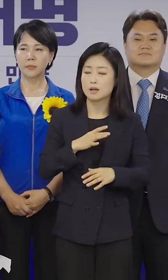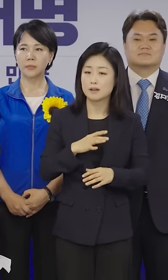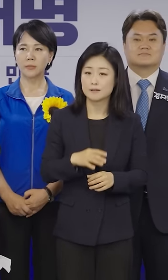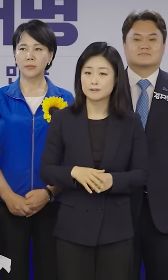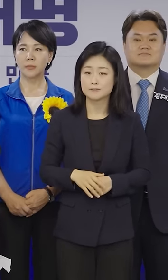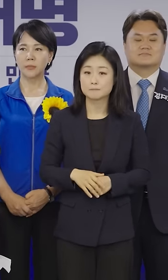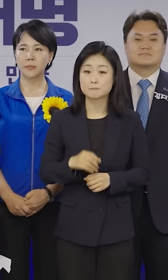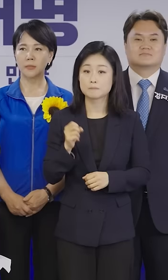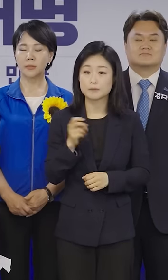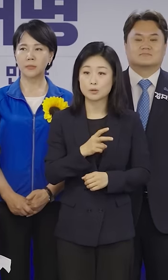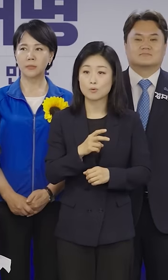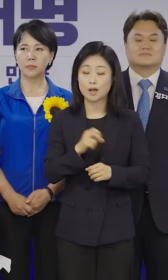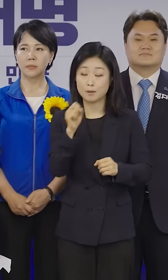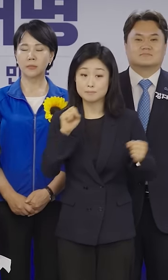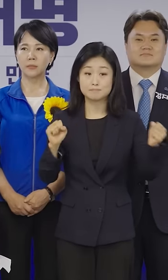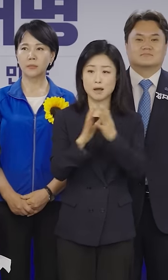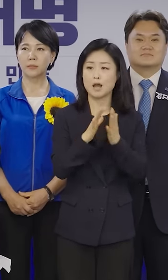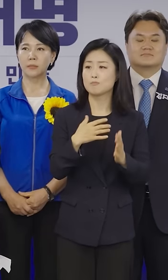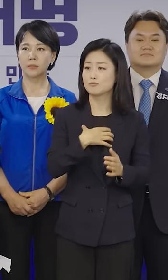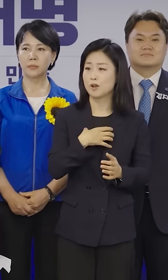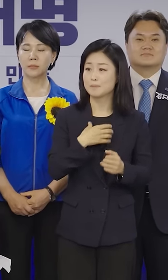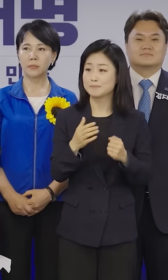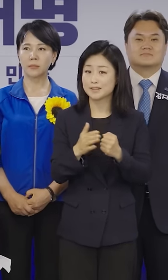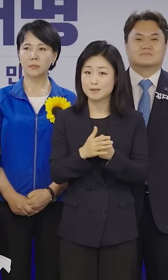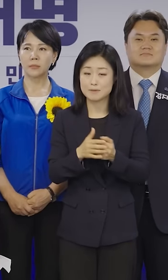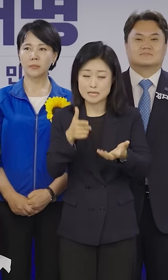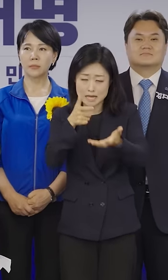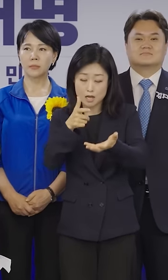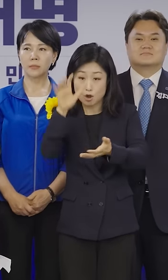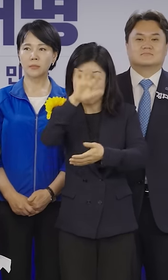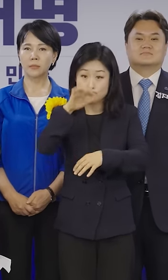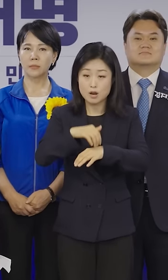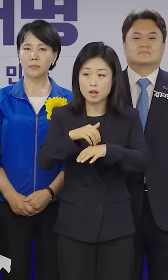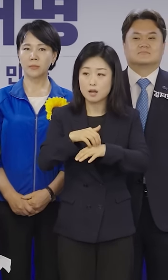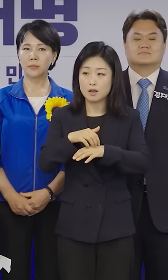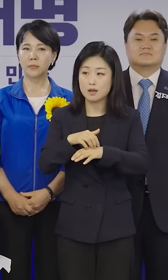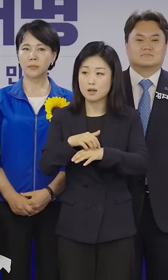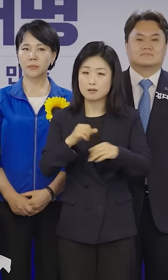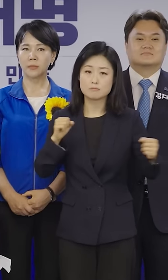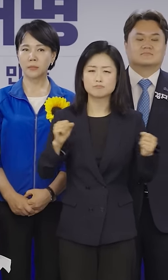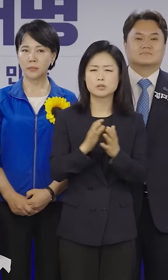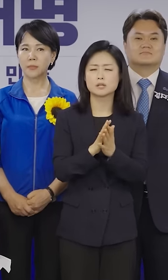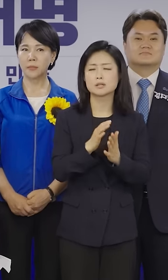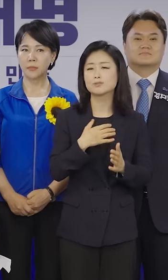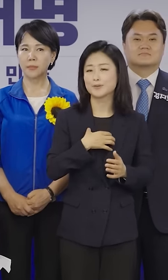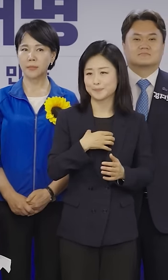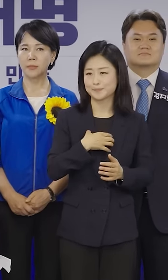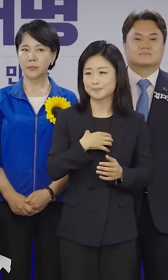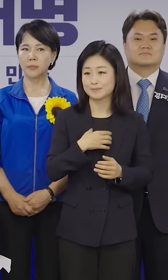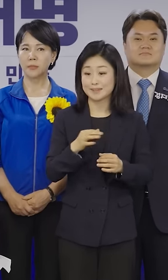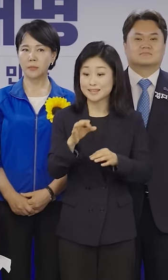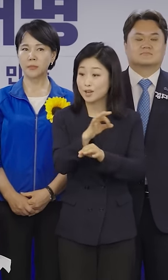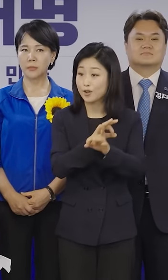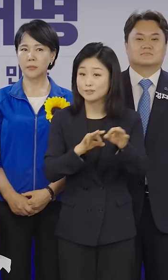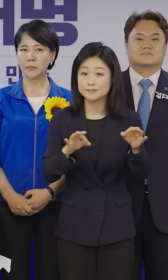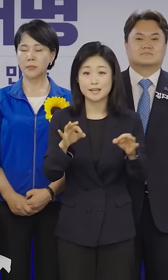무슨 뭐 언제 충돌이 발생할지 모른다고 뭐 사격훈련, 실사격훈련 한다고 부딪히고